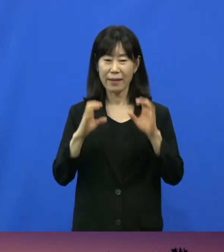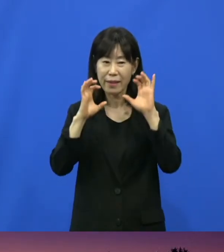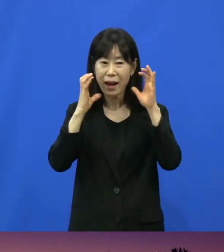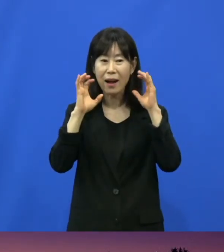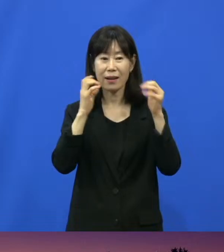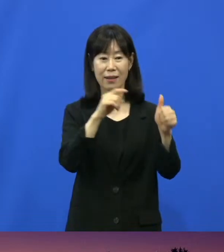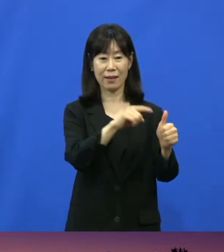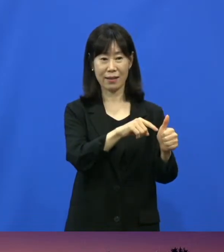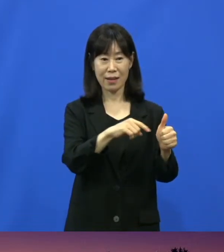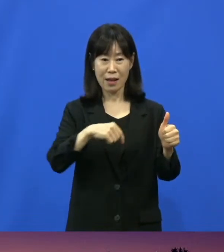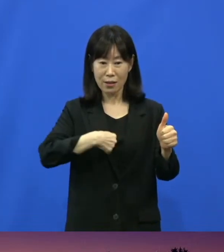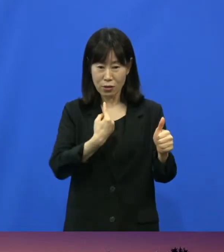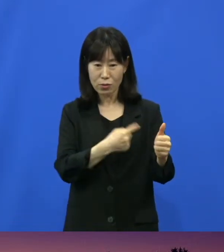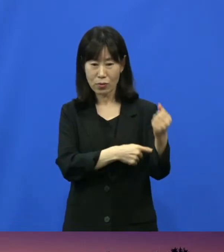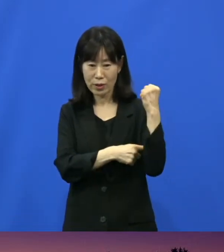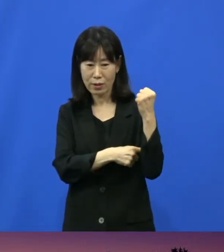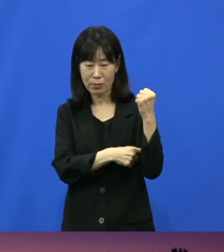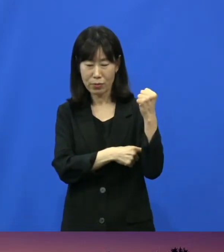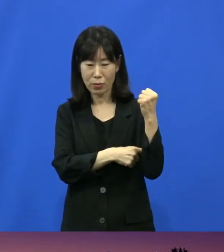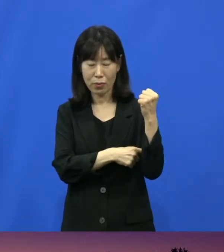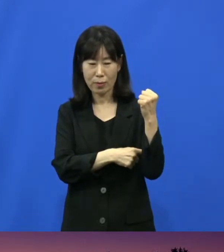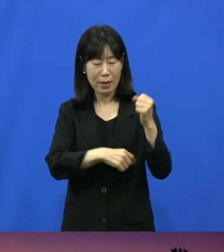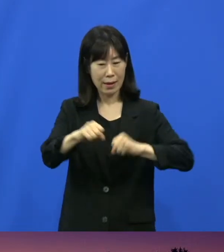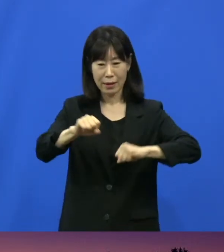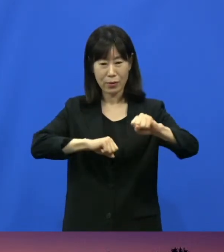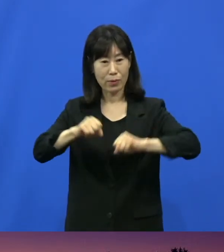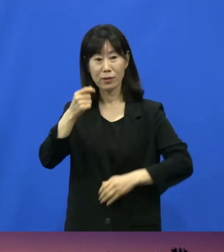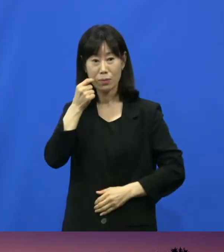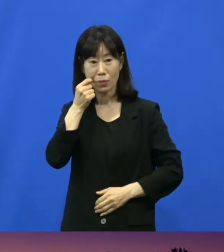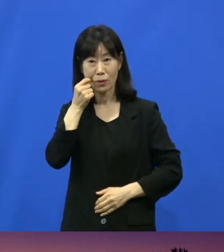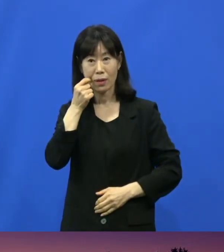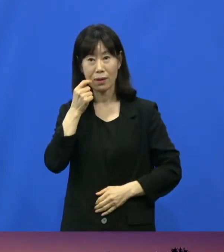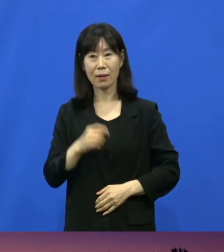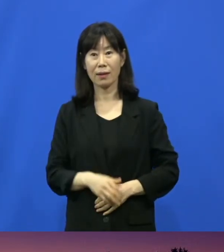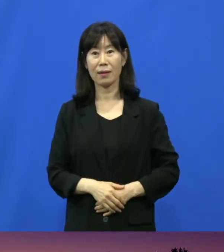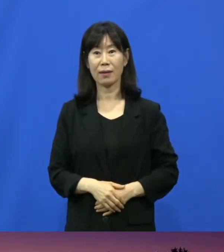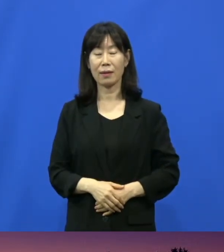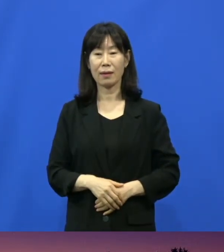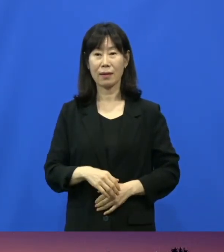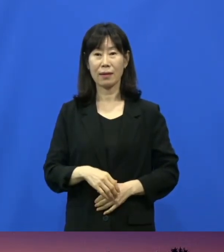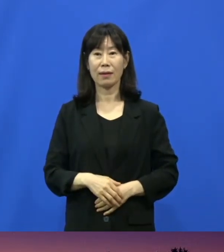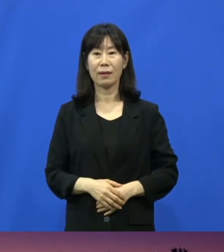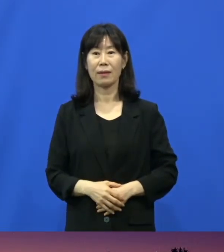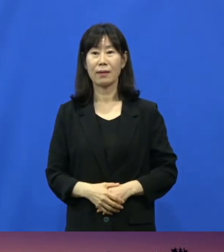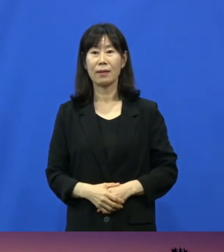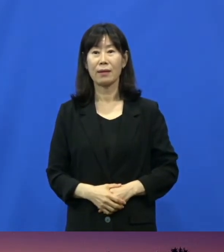여러분, 스스로 힘으로 아무것도 할 수 없는 것입니다. 그래서 시인은 오늘 앞부분과 현격한